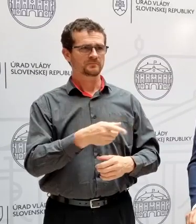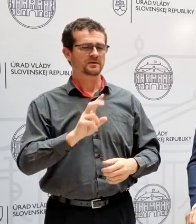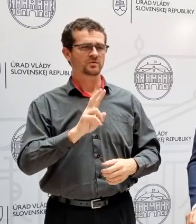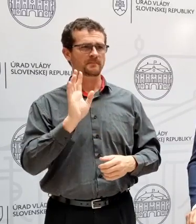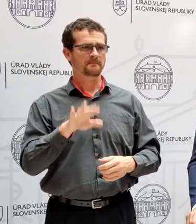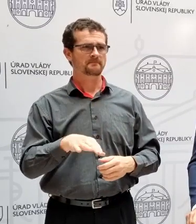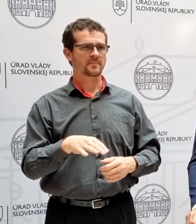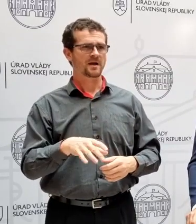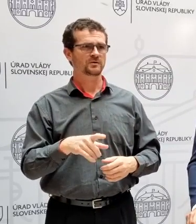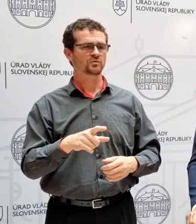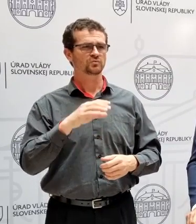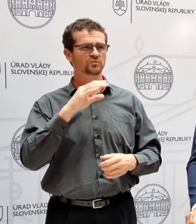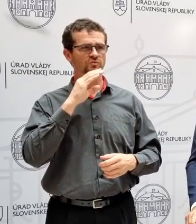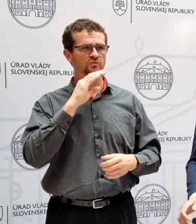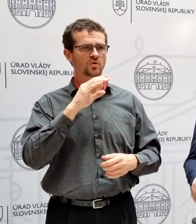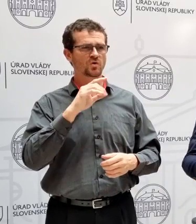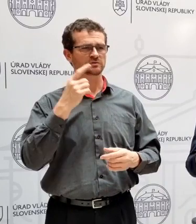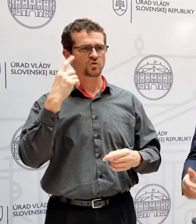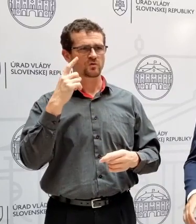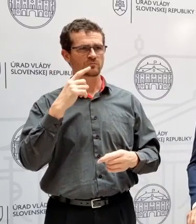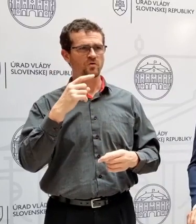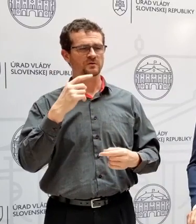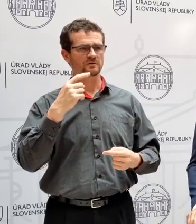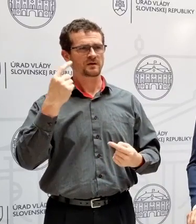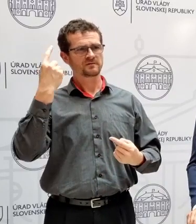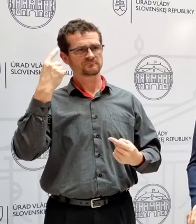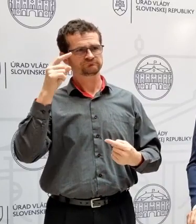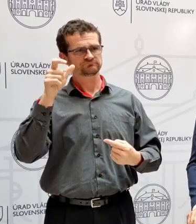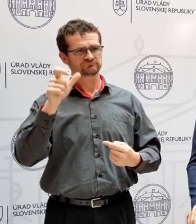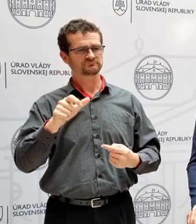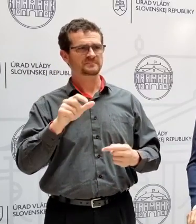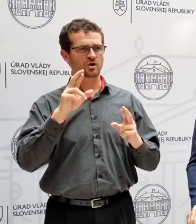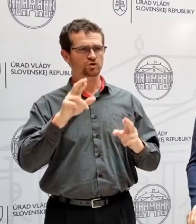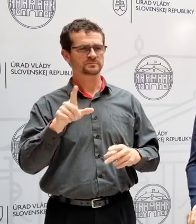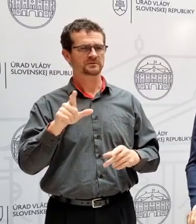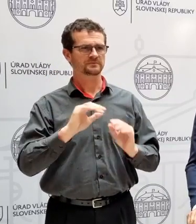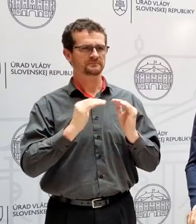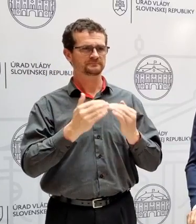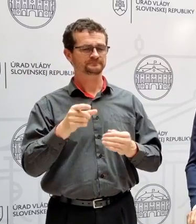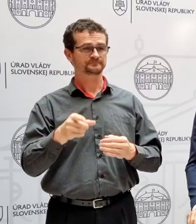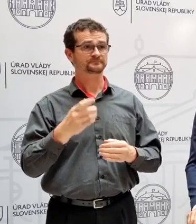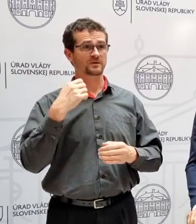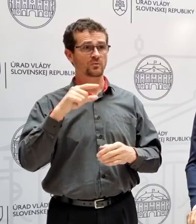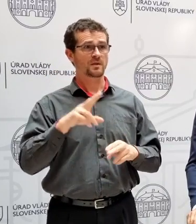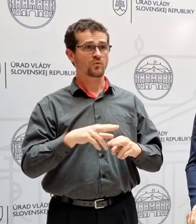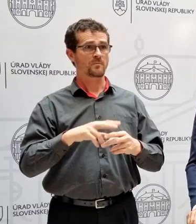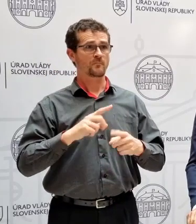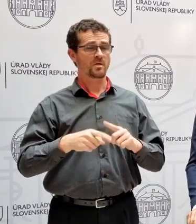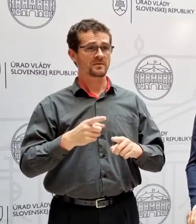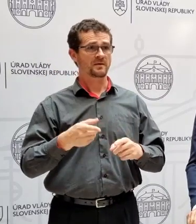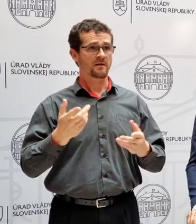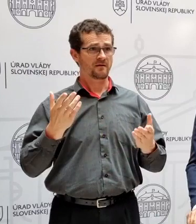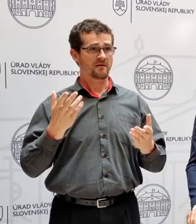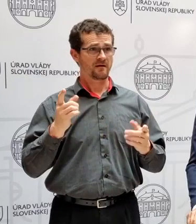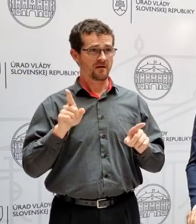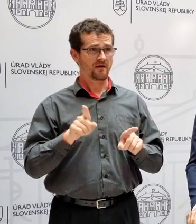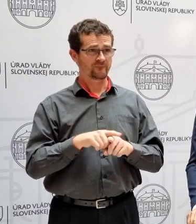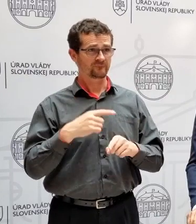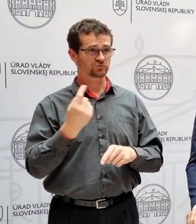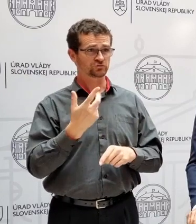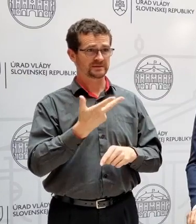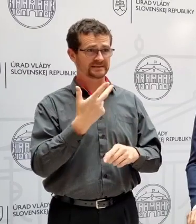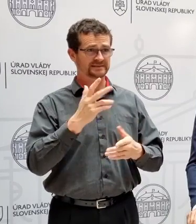majú dostatočné odborné povedomie a rešpekt v tej svojej branži. A tí ľudia sa budú vedieť potom politicky rovnocenne oprieť o všetky